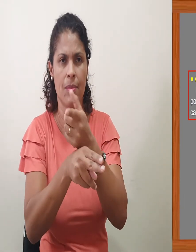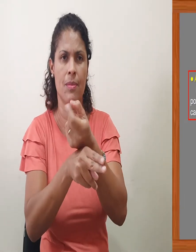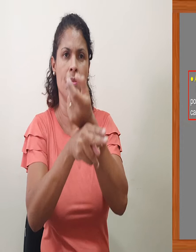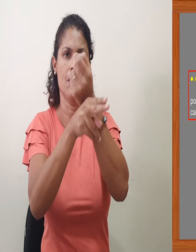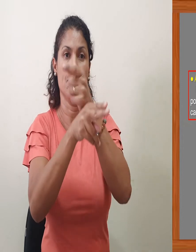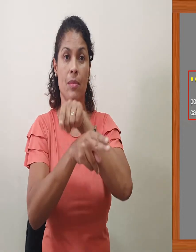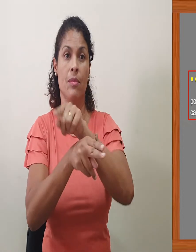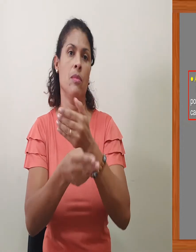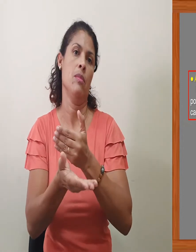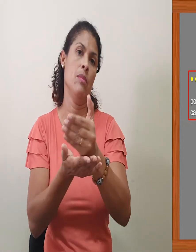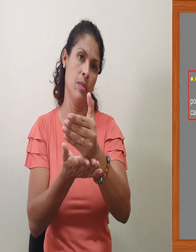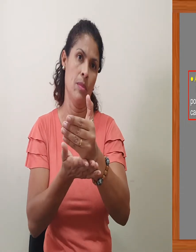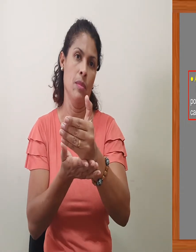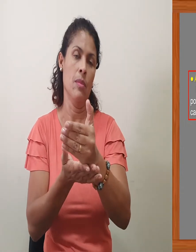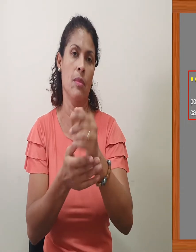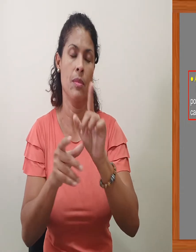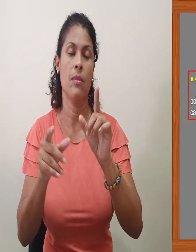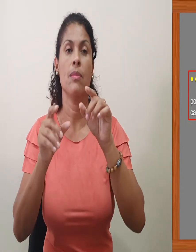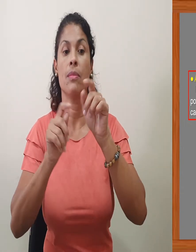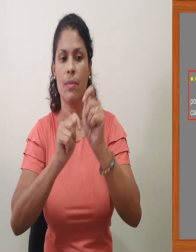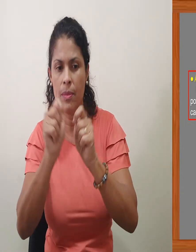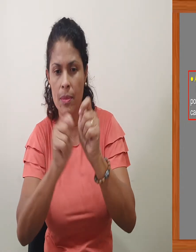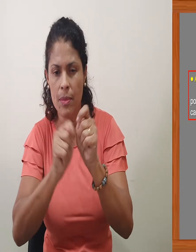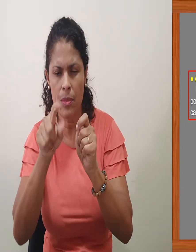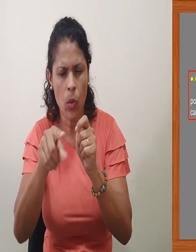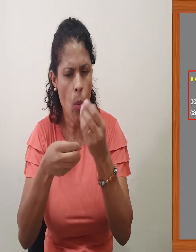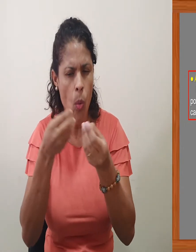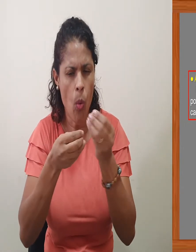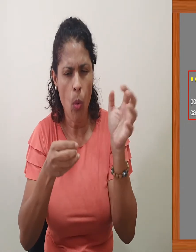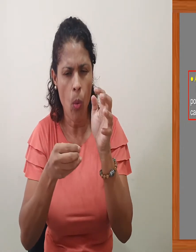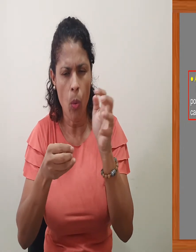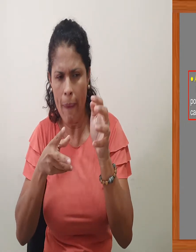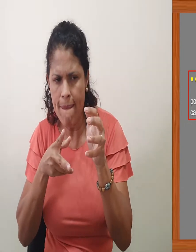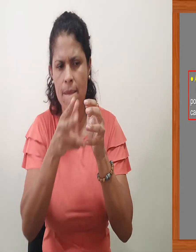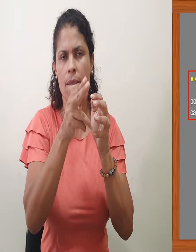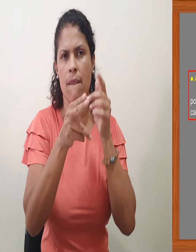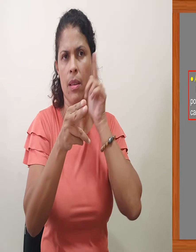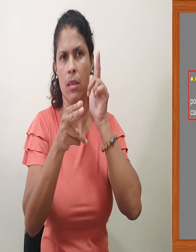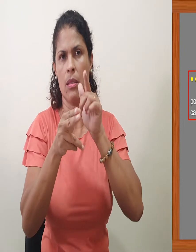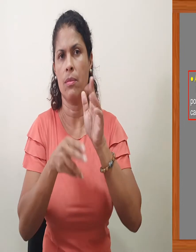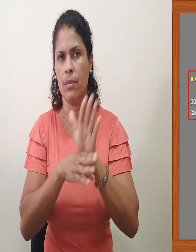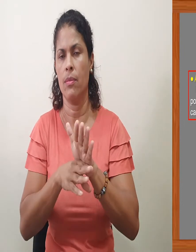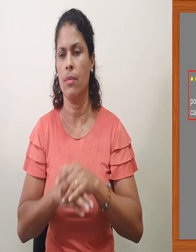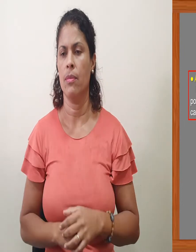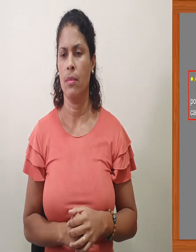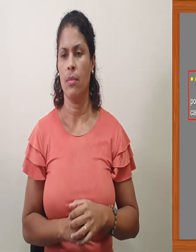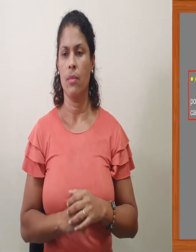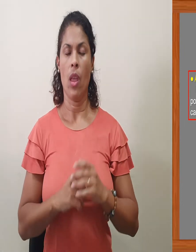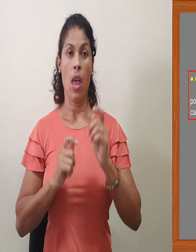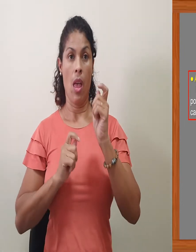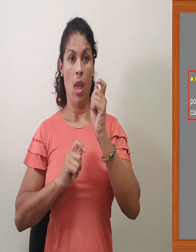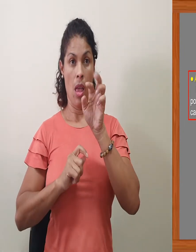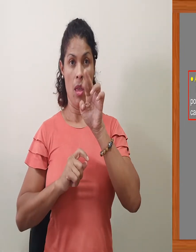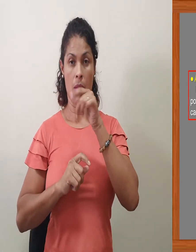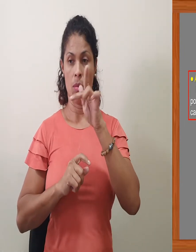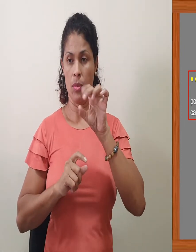oncogenes. Proto-oncogenes são genes que controlam a divisão celular e, sob a ação de fatores epigenéticos, podem